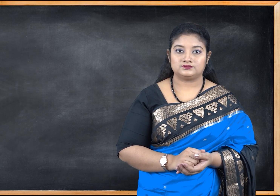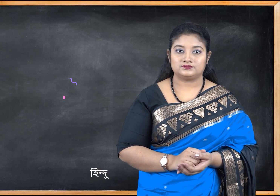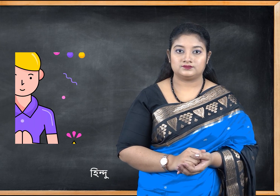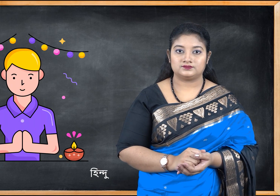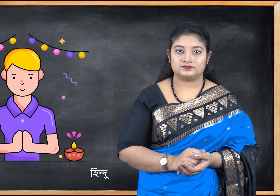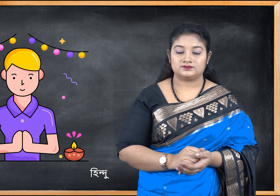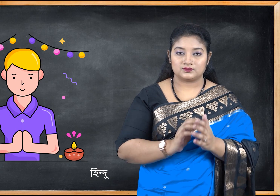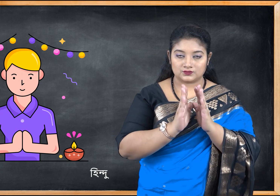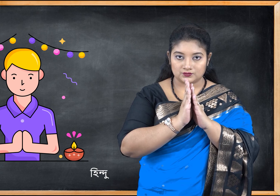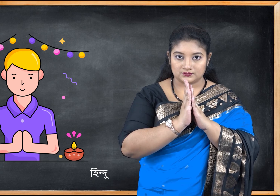হিন্দু,